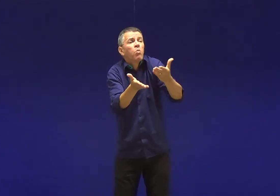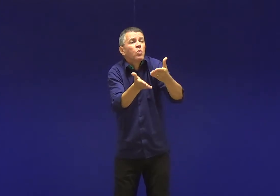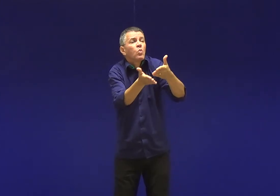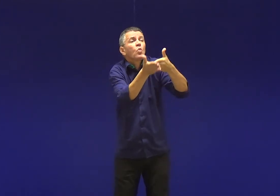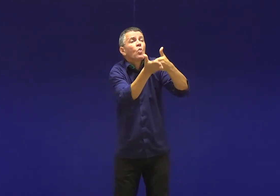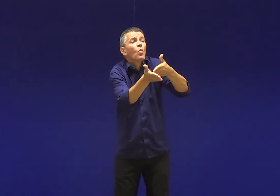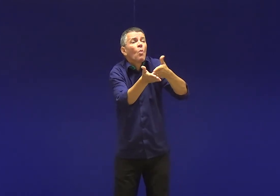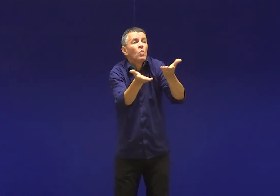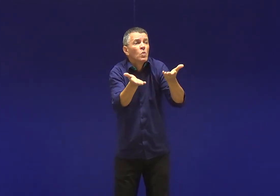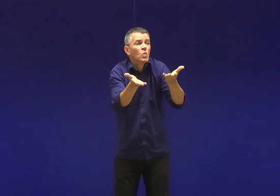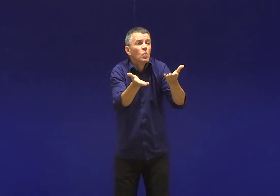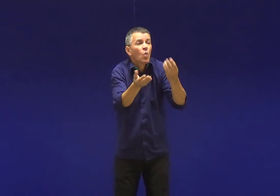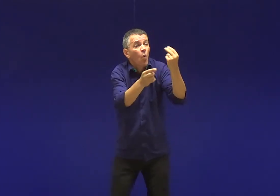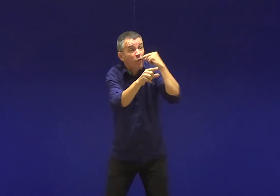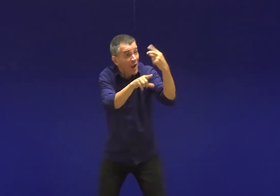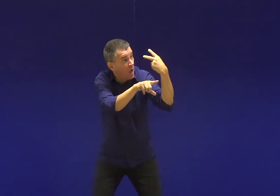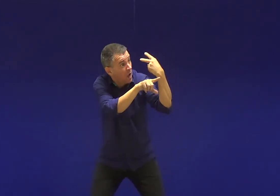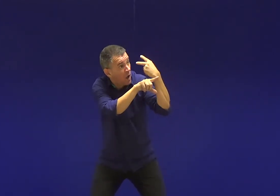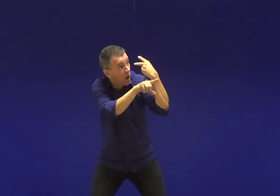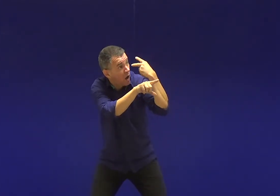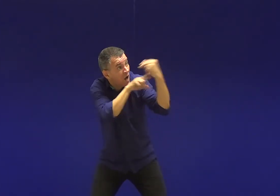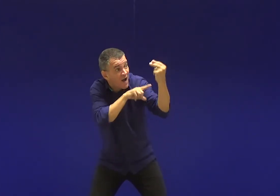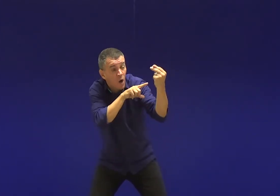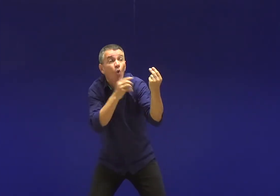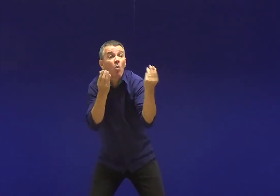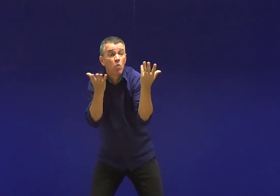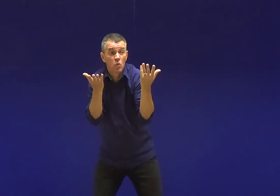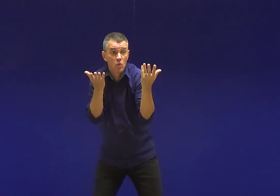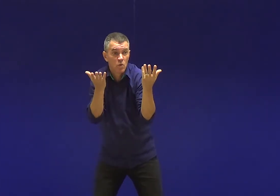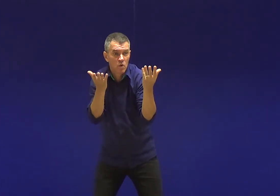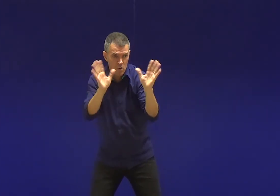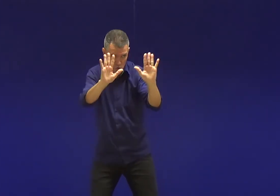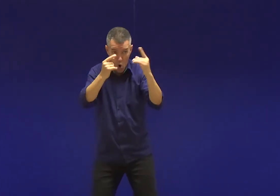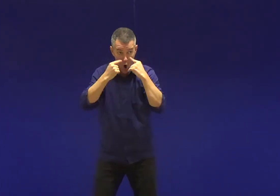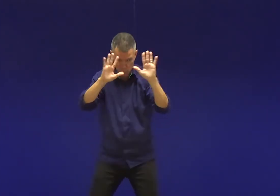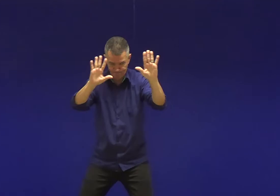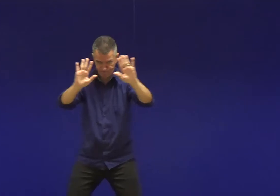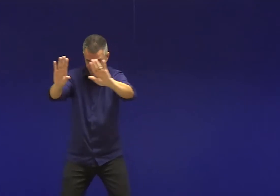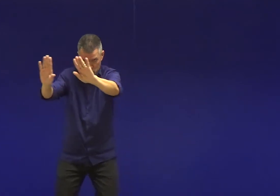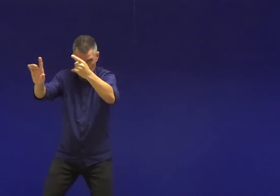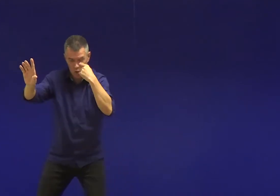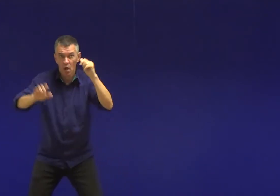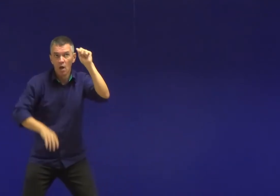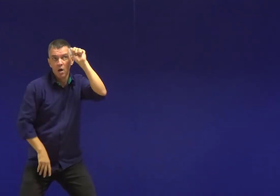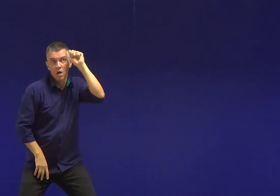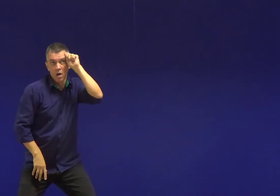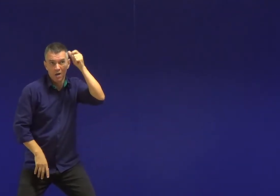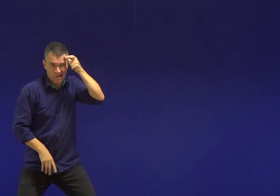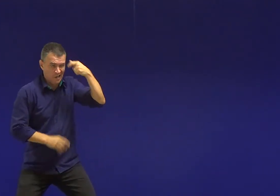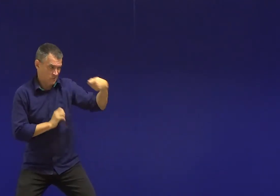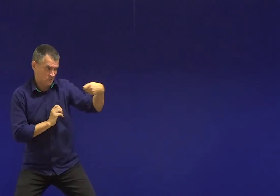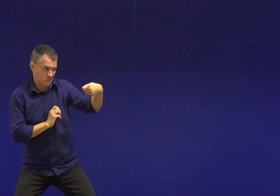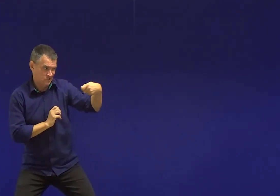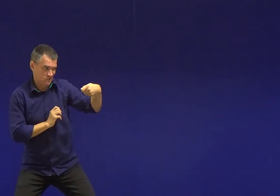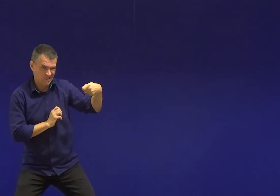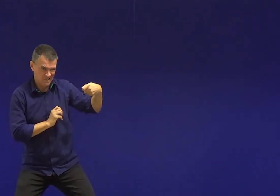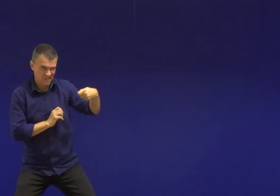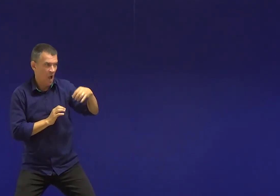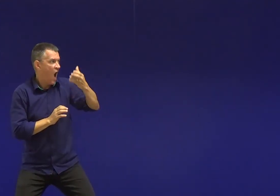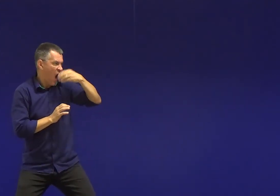Como que ele se manteve firme? Como que ele venceu, né, as tentações, o pecado, o mal?